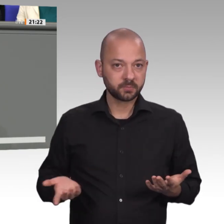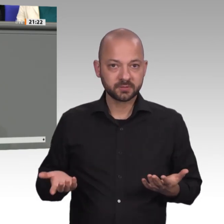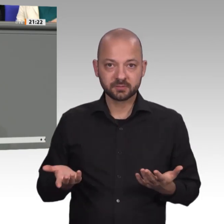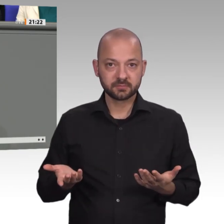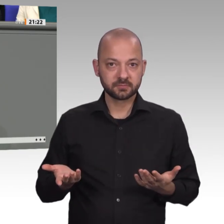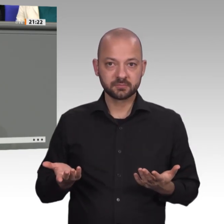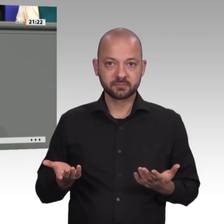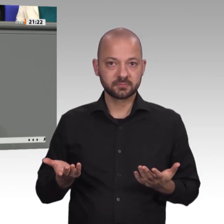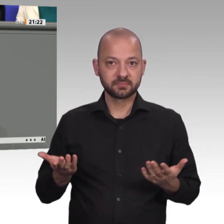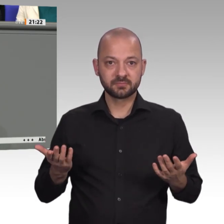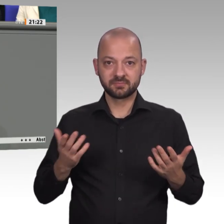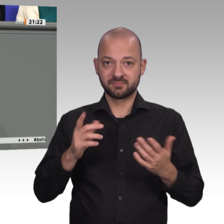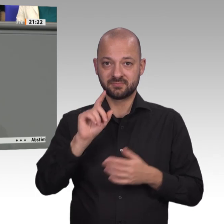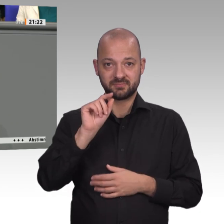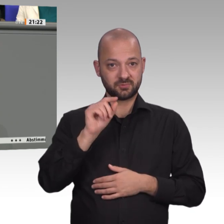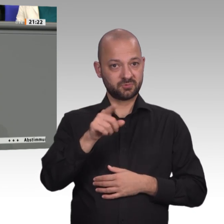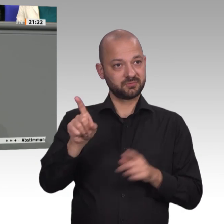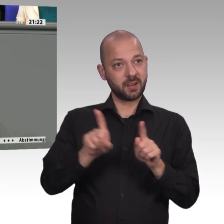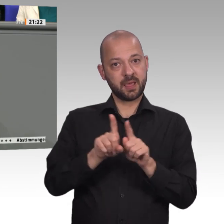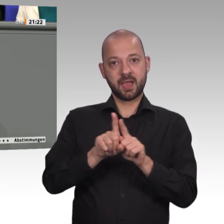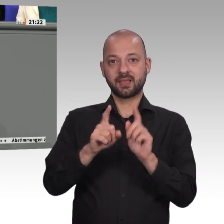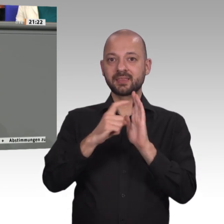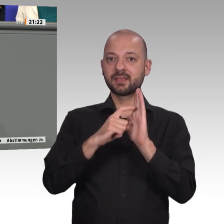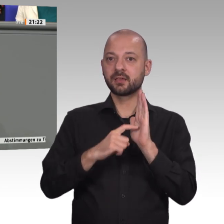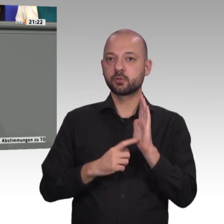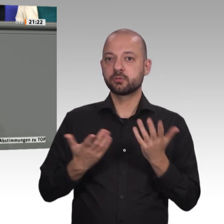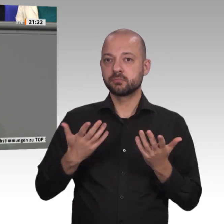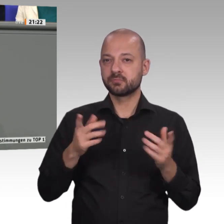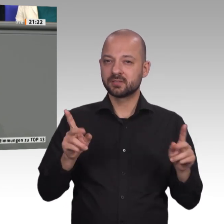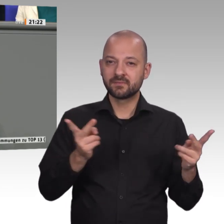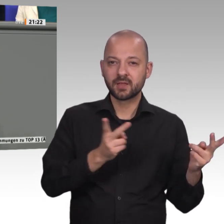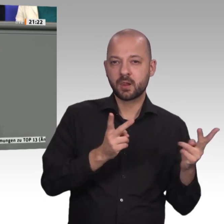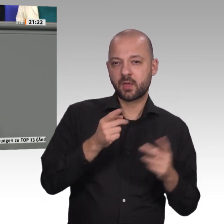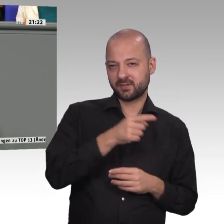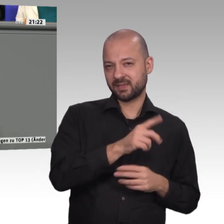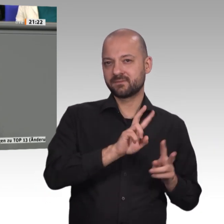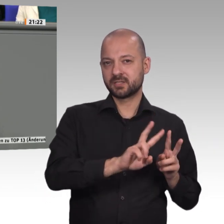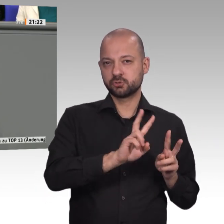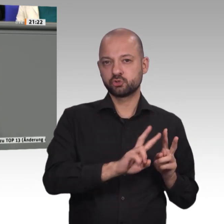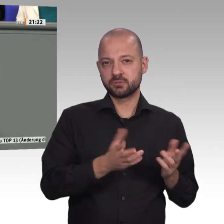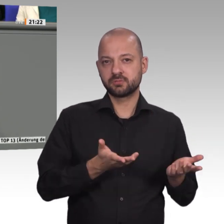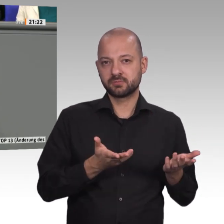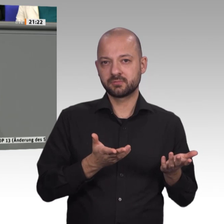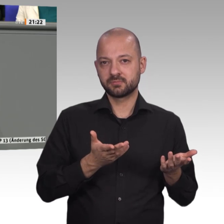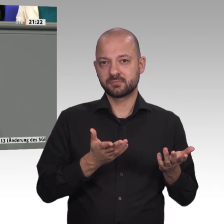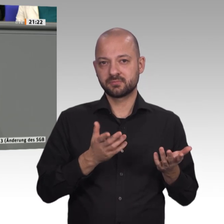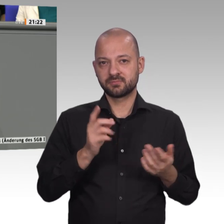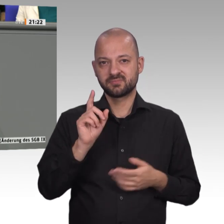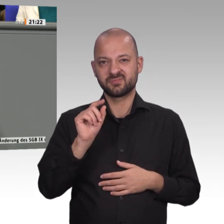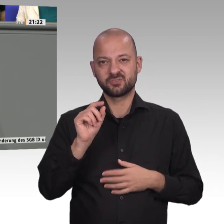ist gut. Die gesetzliche Ausformulierung scheint mir blamabel zu sein. Und man könnte hier stundenlang weiterreden.